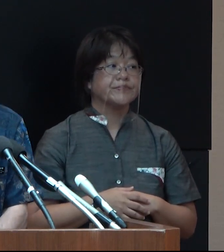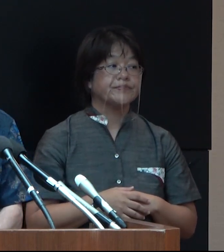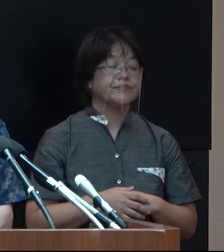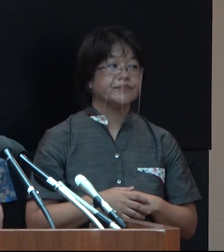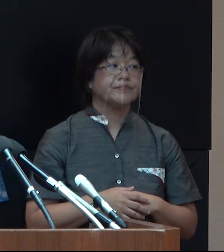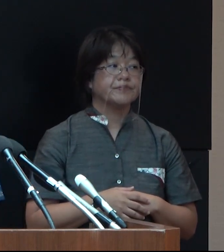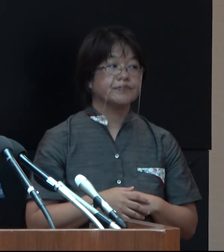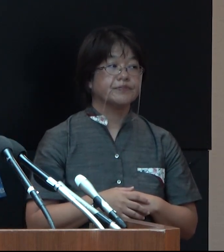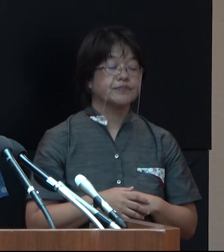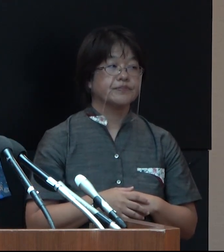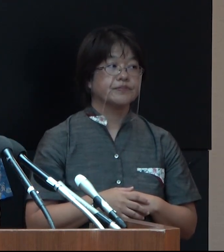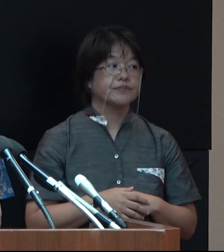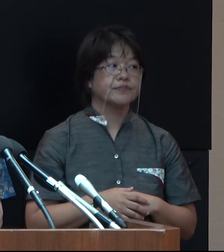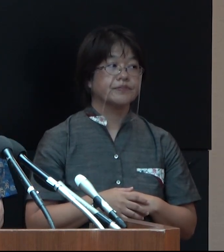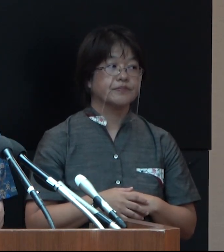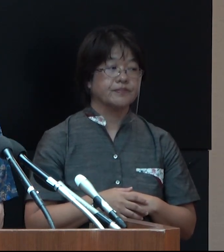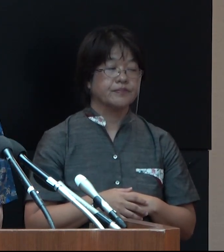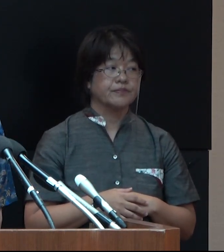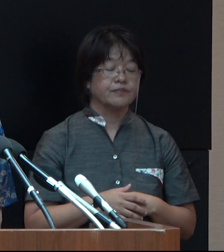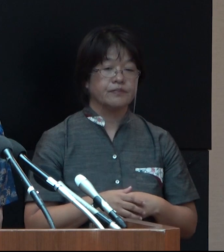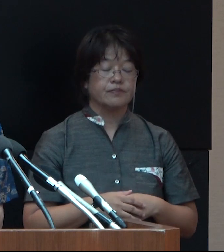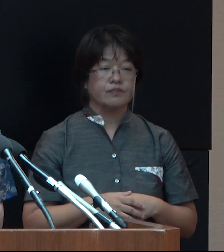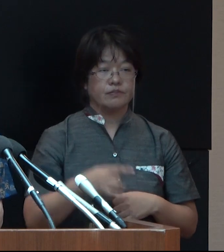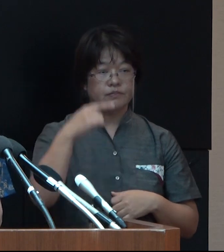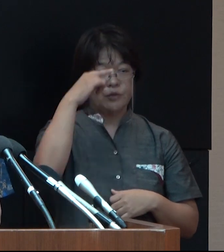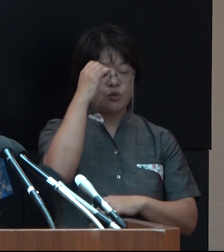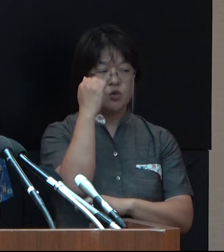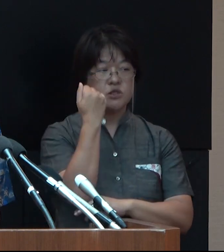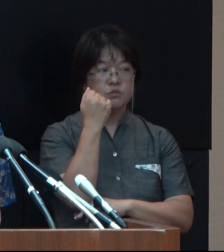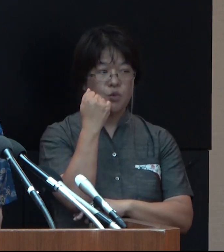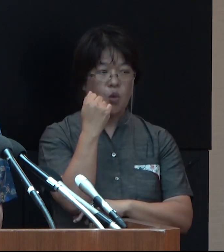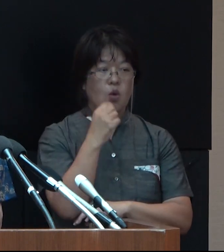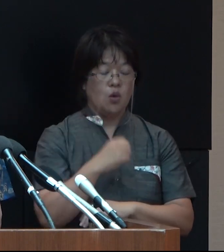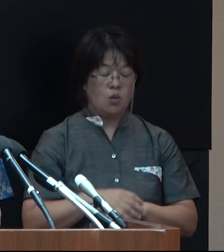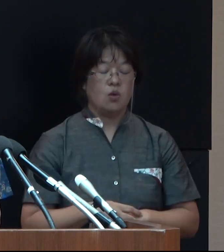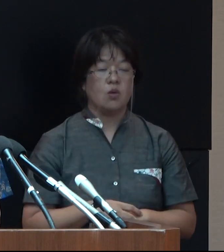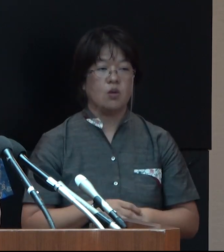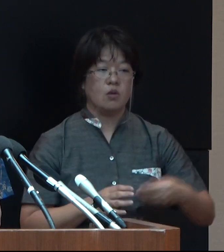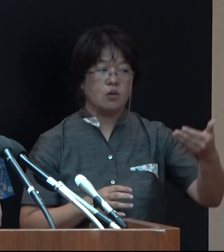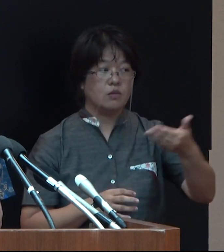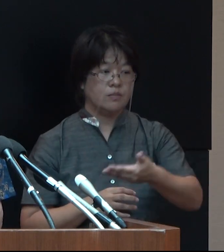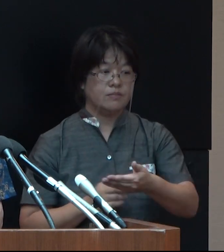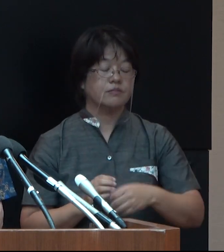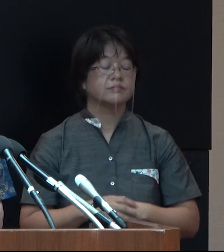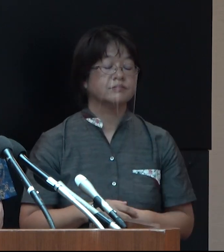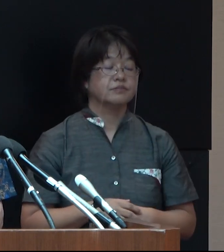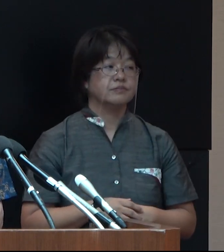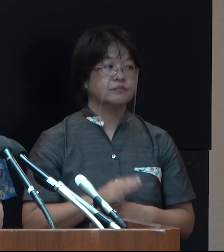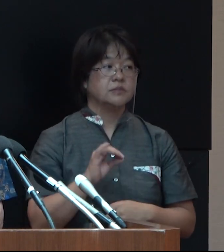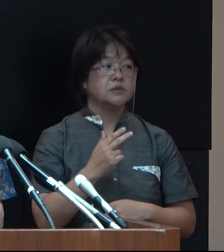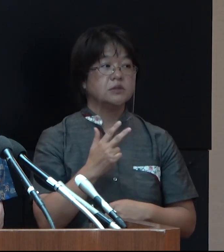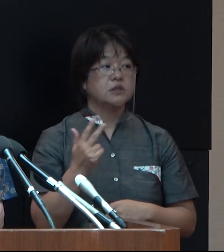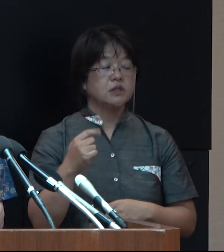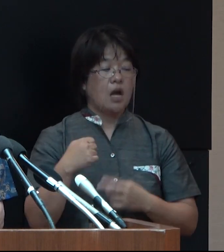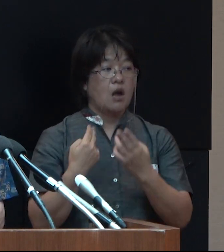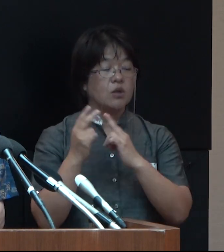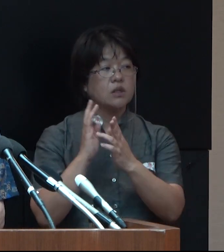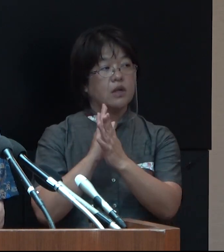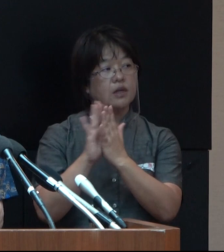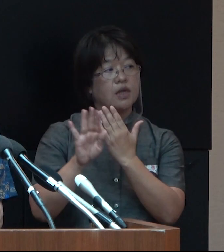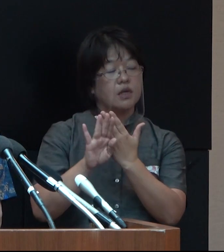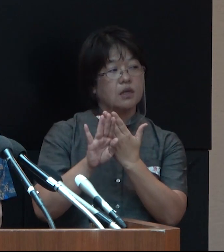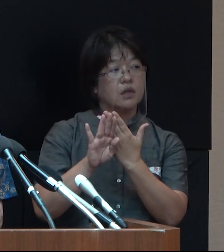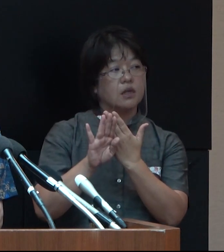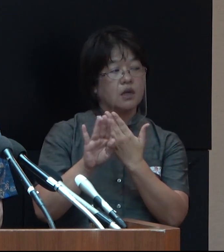しくお願いします。 はい、研究所長、上田ですけども、知事が、この県外